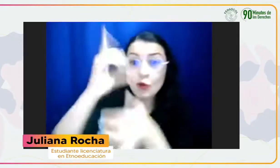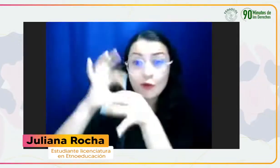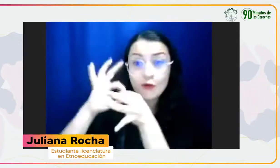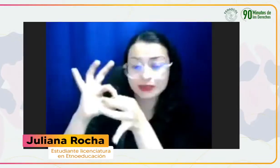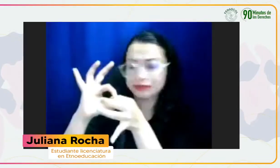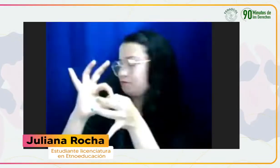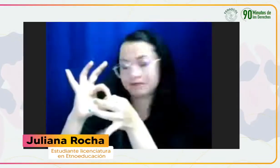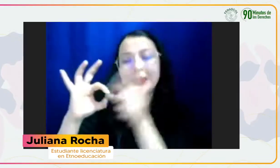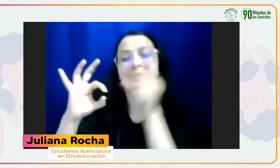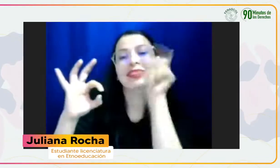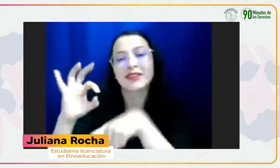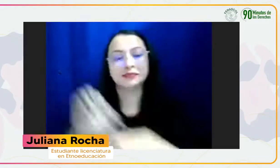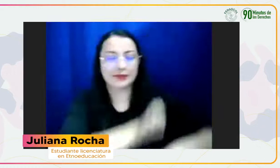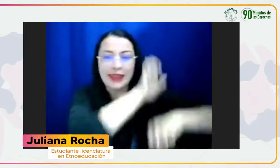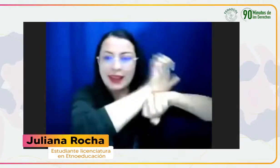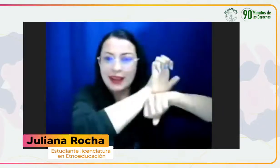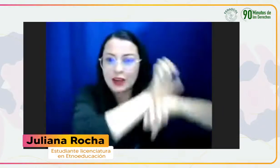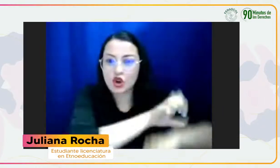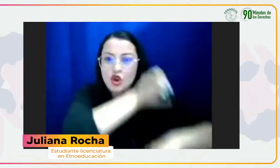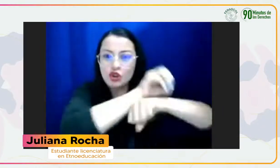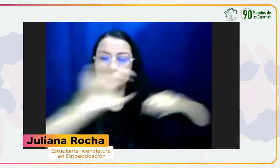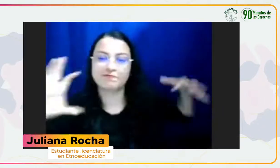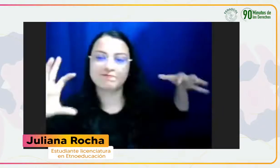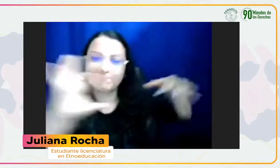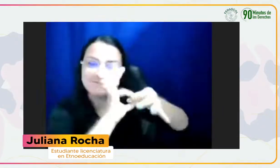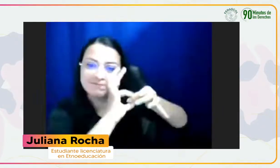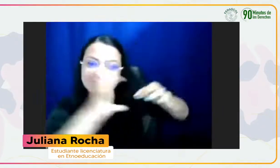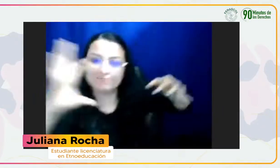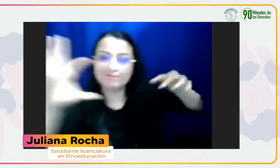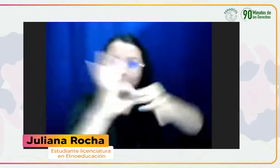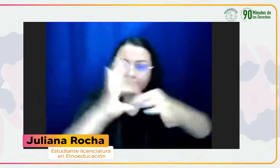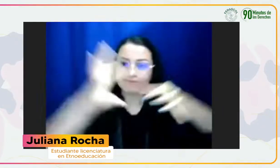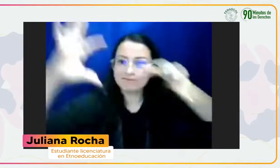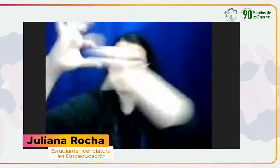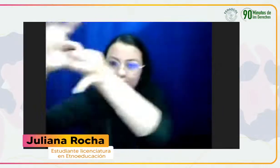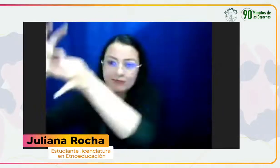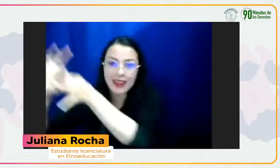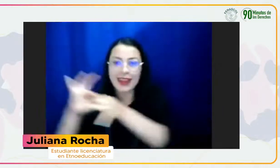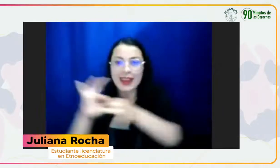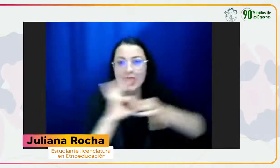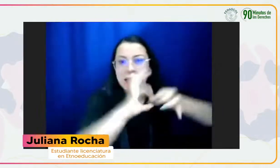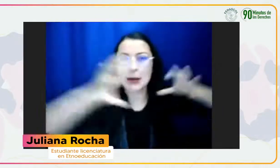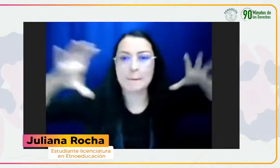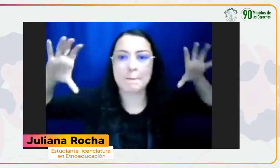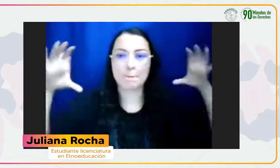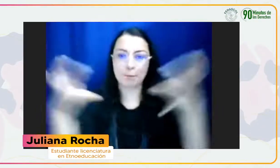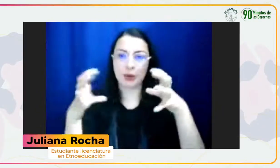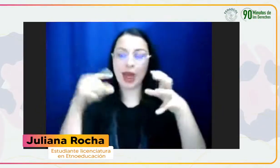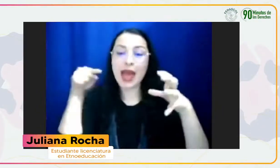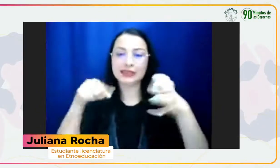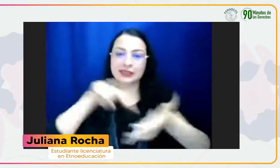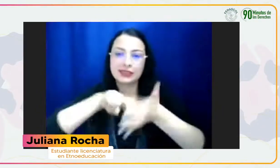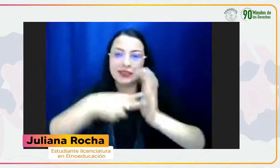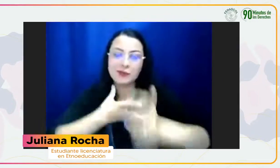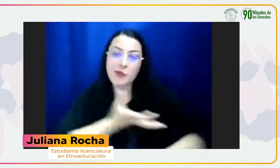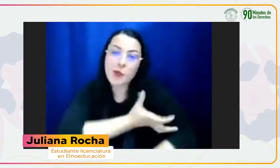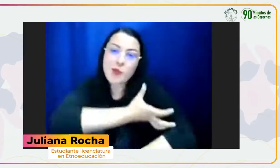cosas. Por eso nosotros pensando en los niños también. Entonces es importante que no se trabaje por su cuenta, sino en unión